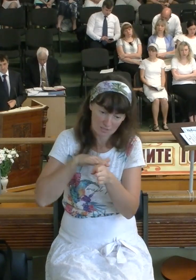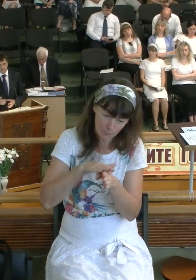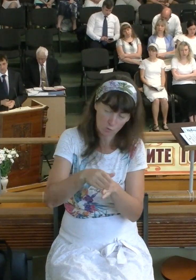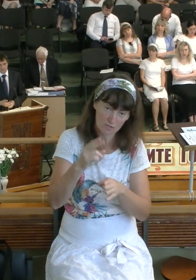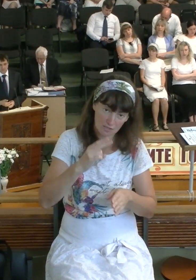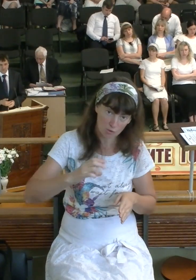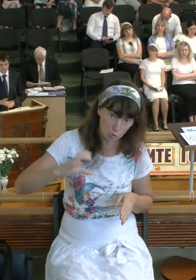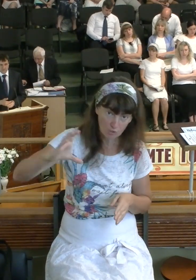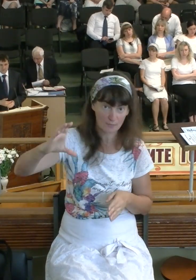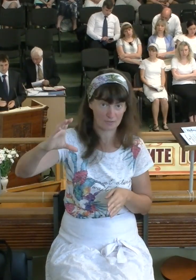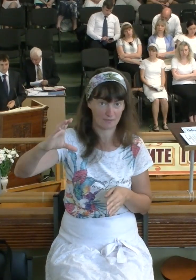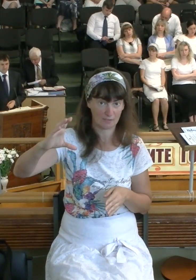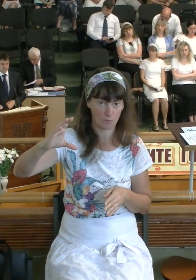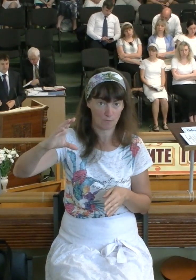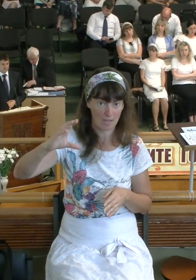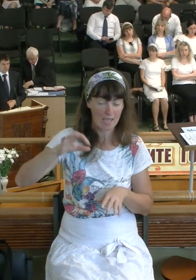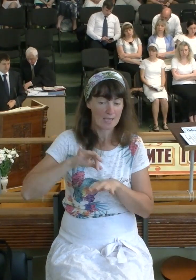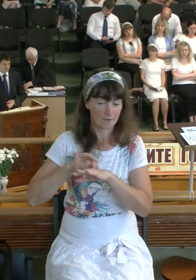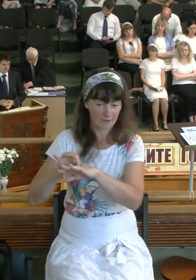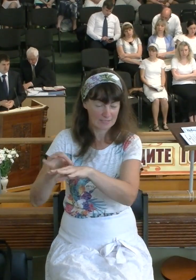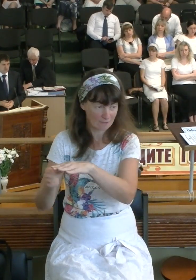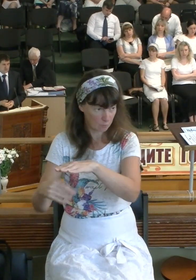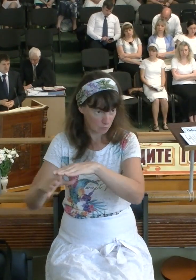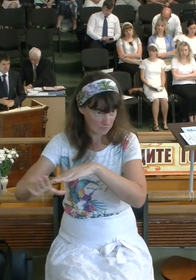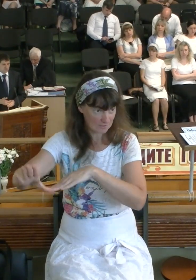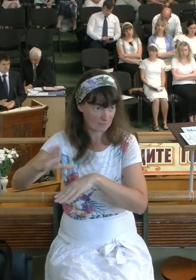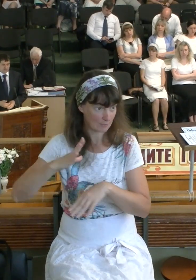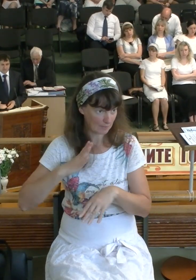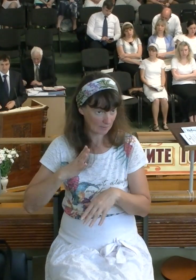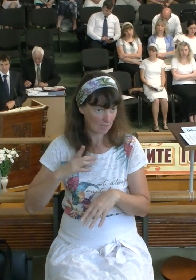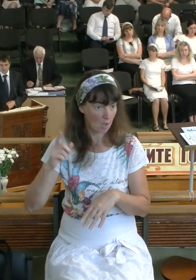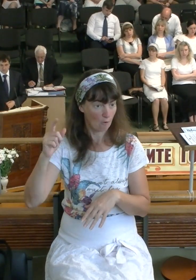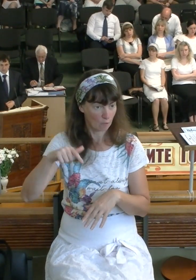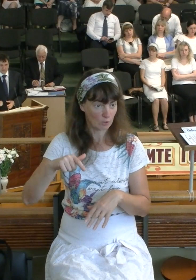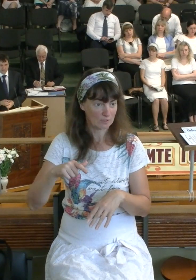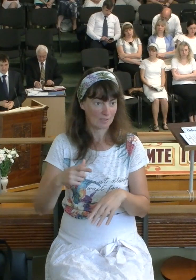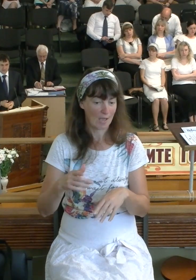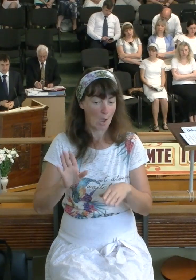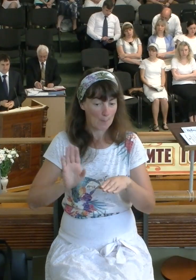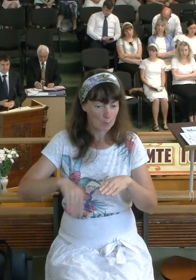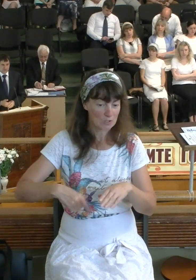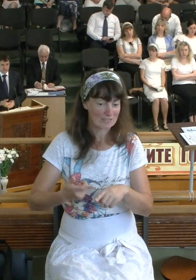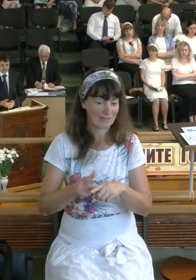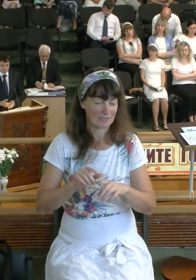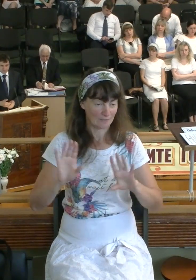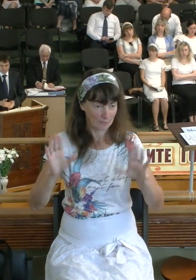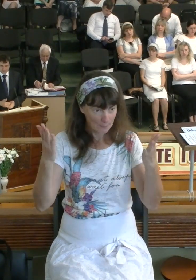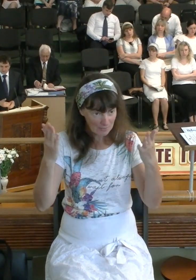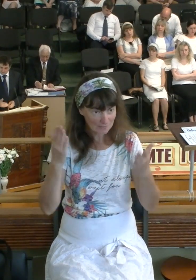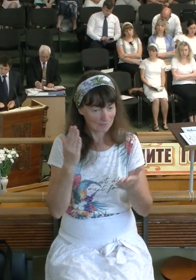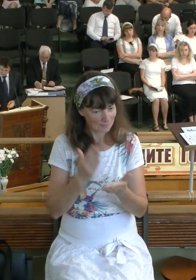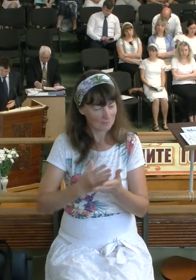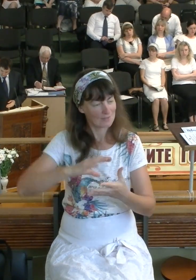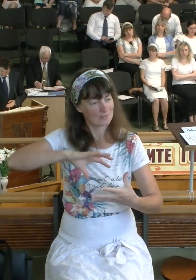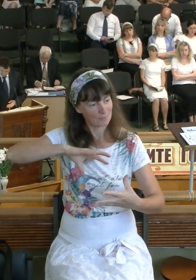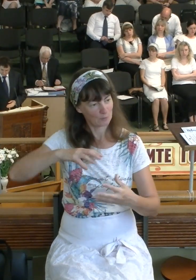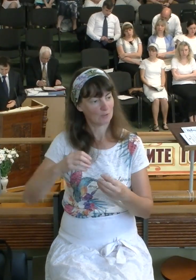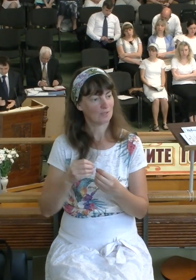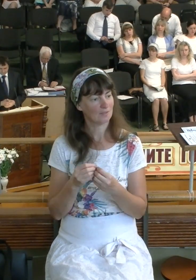идут результаты. После этого момента идут плоды. И у Петра, и Иисуса Христа идут